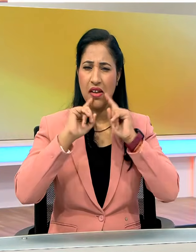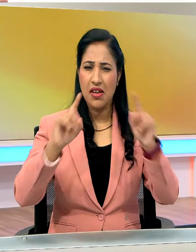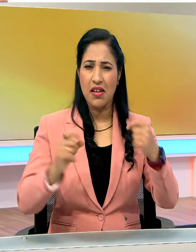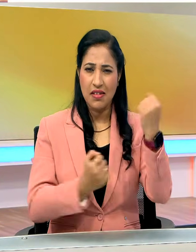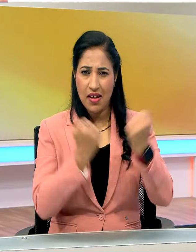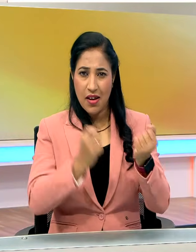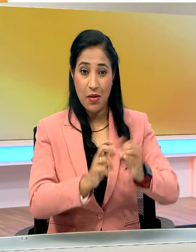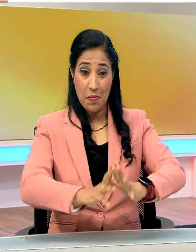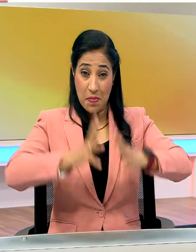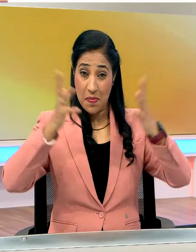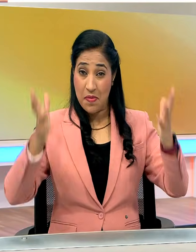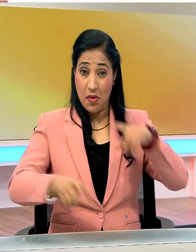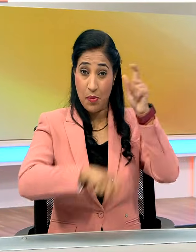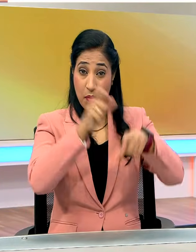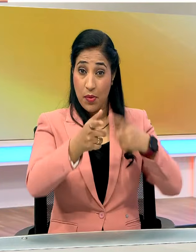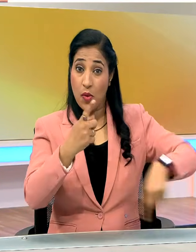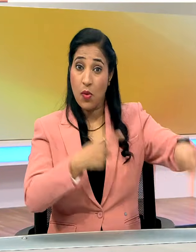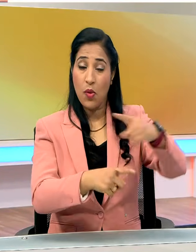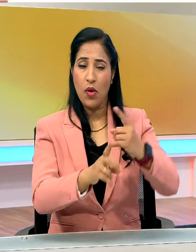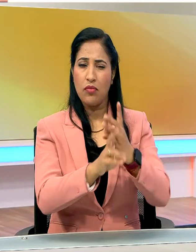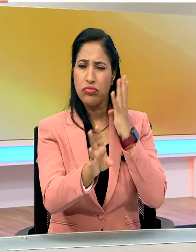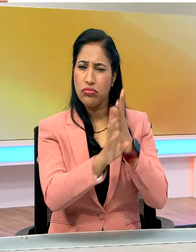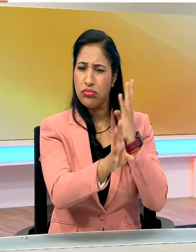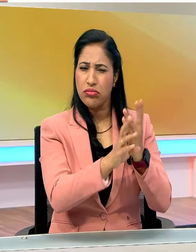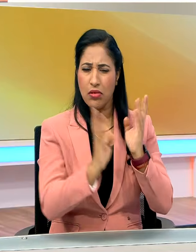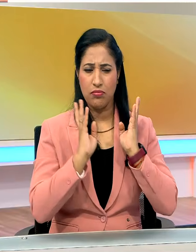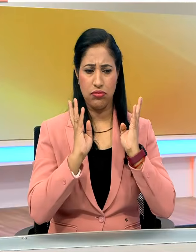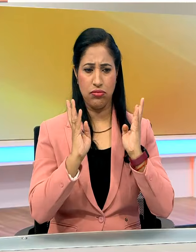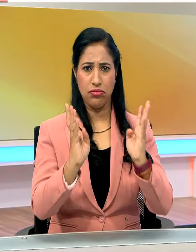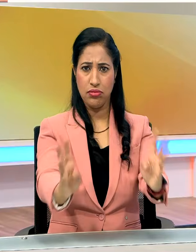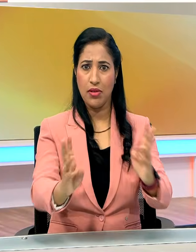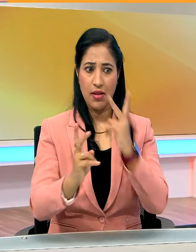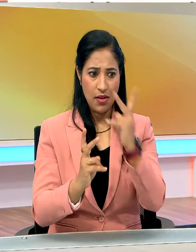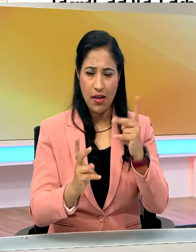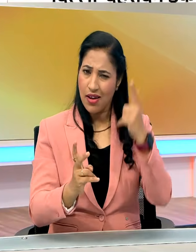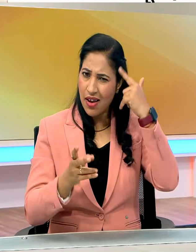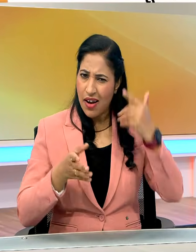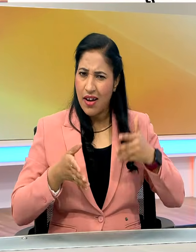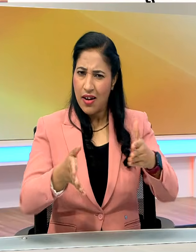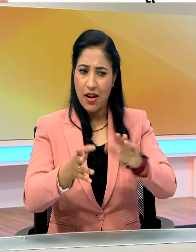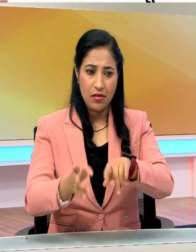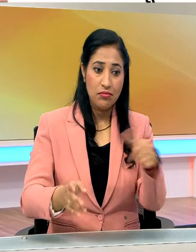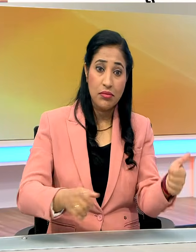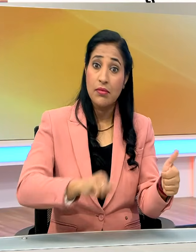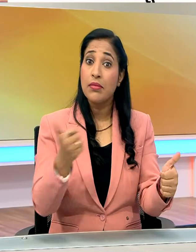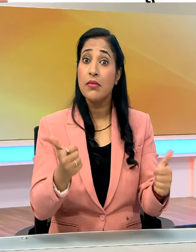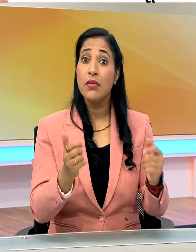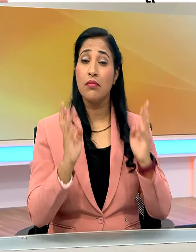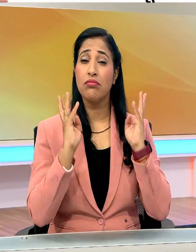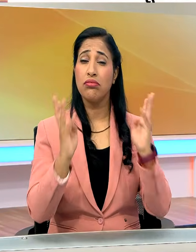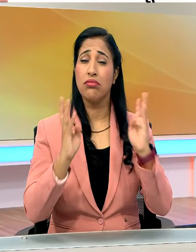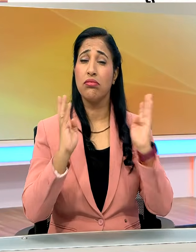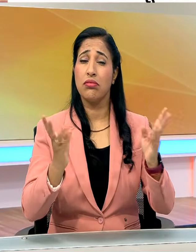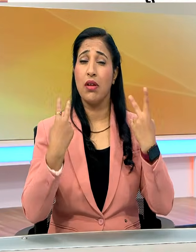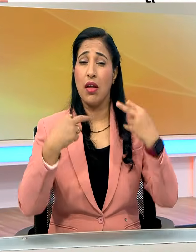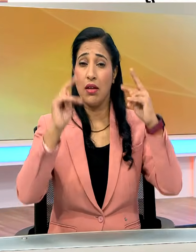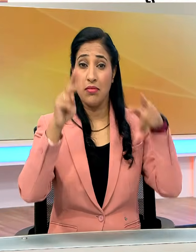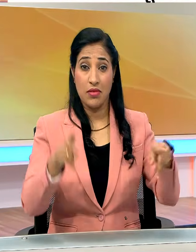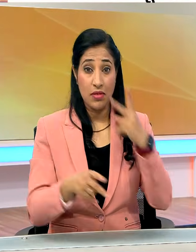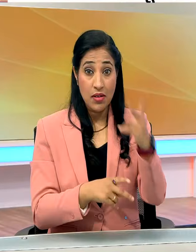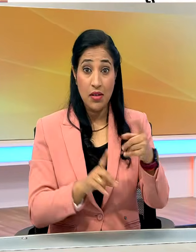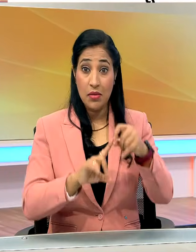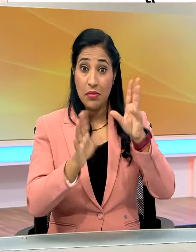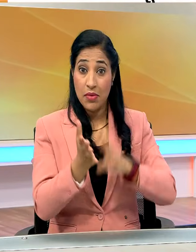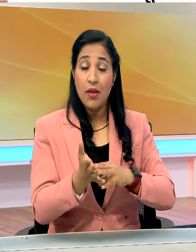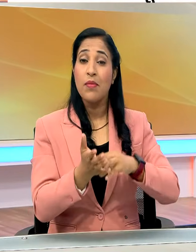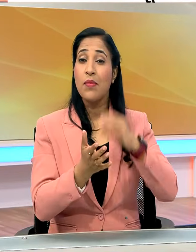बड़ी संख्या में लोग श्रृंखला बनाकर सुव्यवस्थित ढंग से सड़क के एक छोर पर खड़े हुए नजर आए। हर कोई प्रधानमंत्री